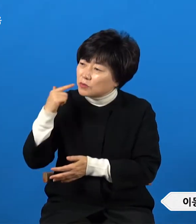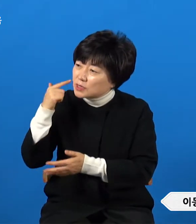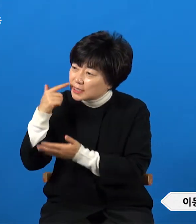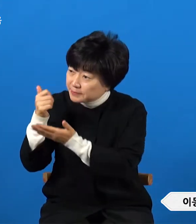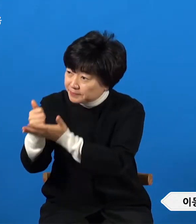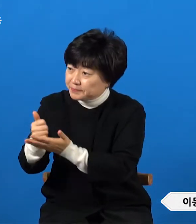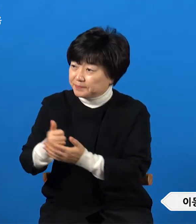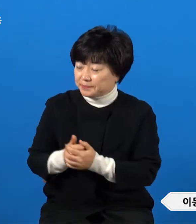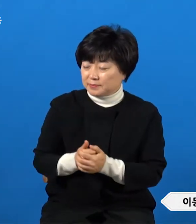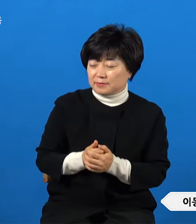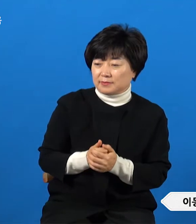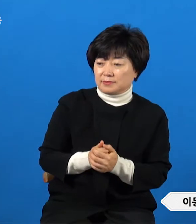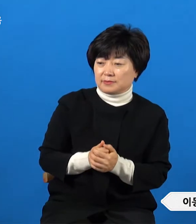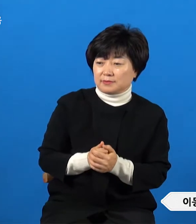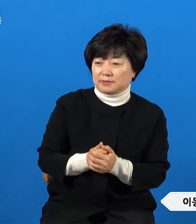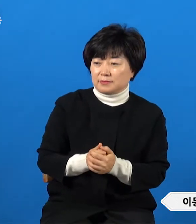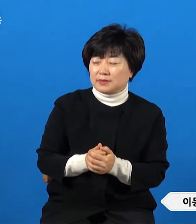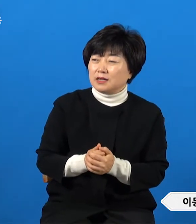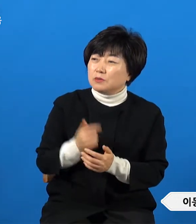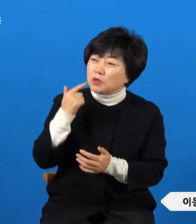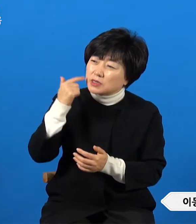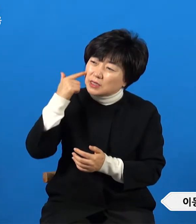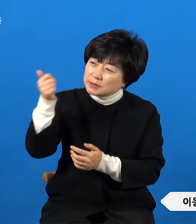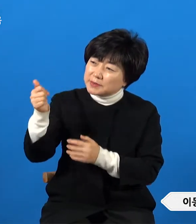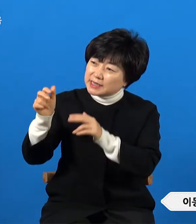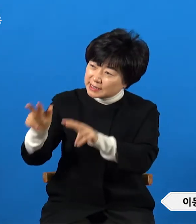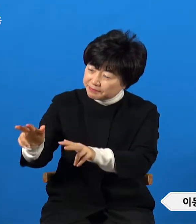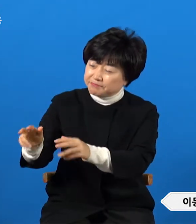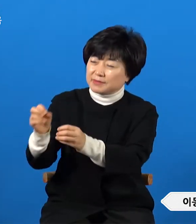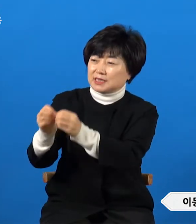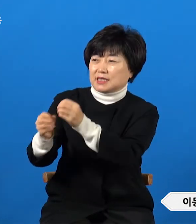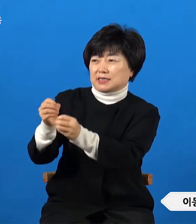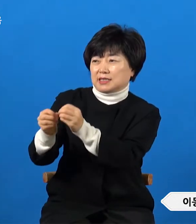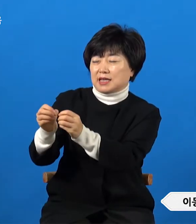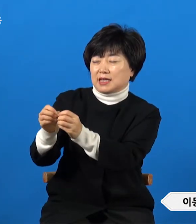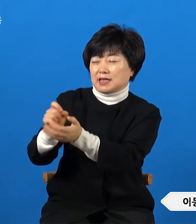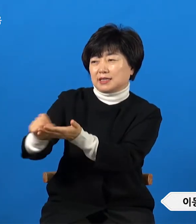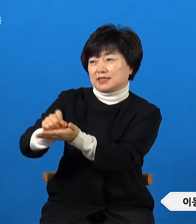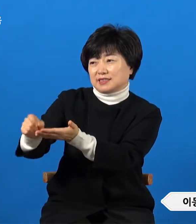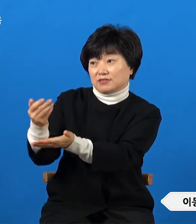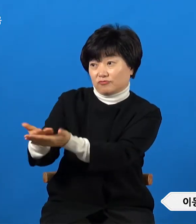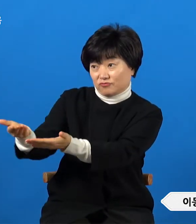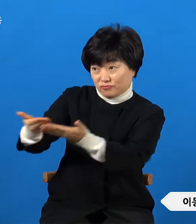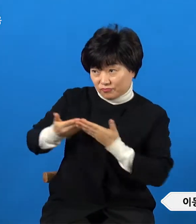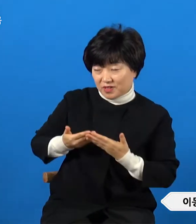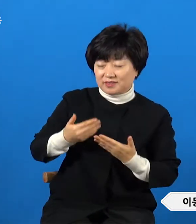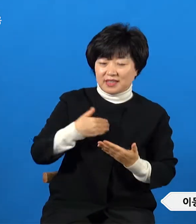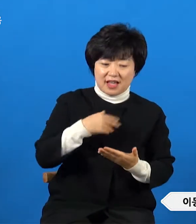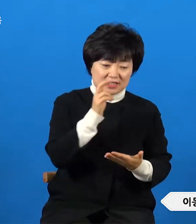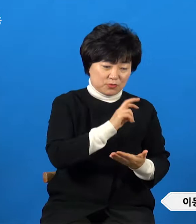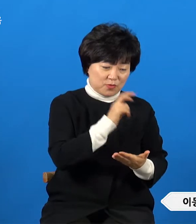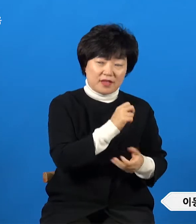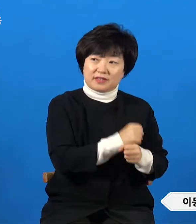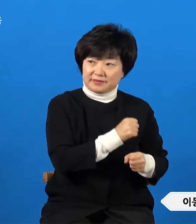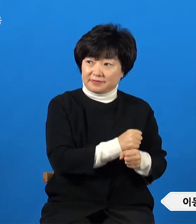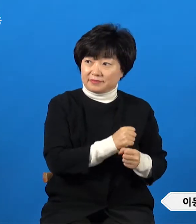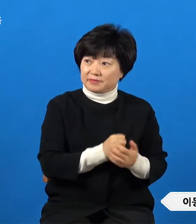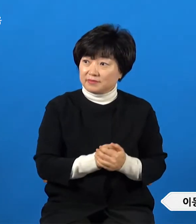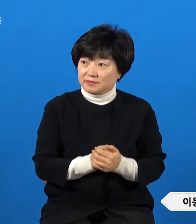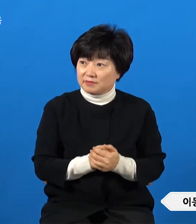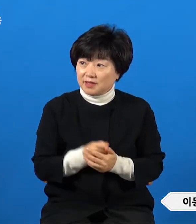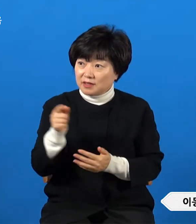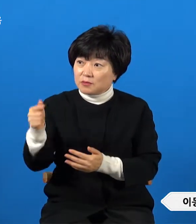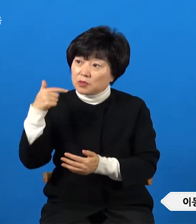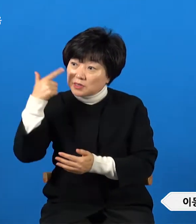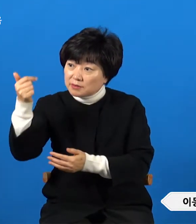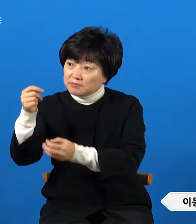목사님, 그냥 목사님이 하나 작사를 하시죠. 그러면 제가 작곡을 하죠. 목사님이 작사하면 제가